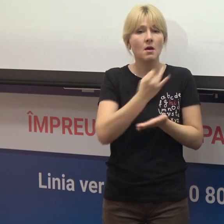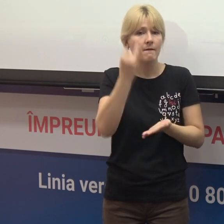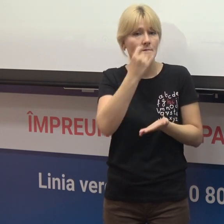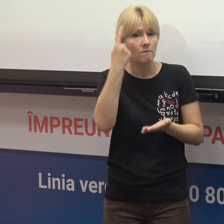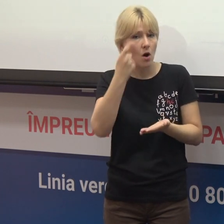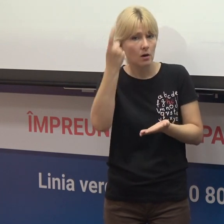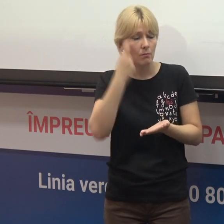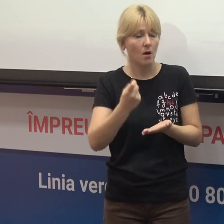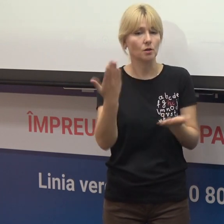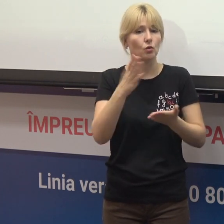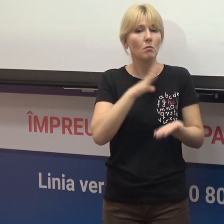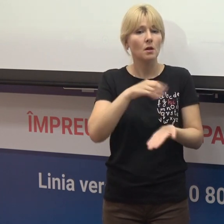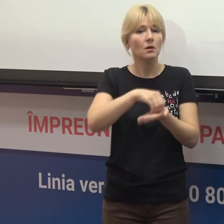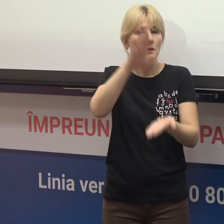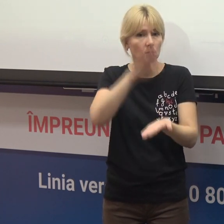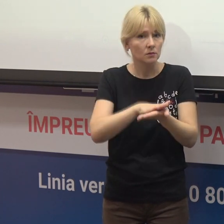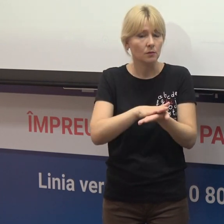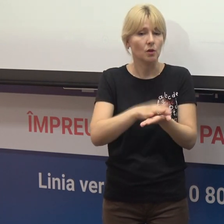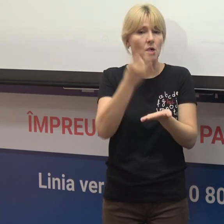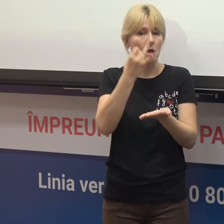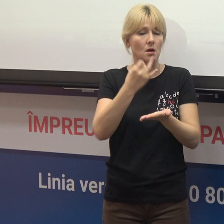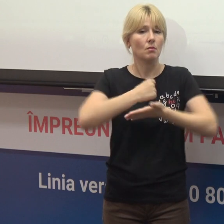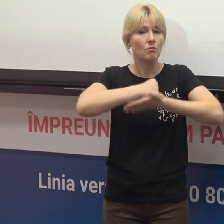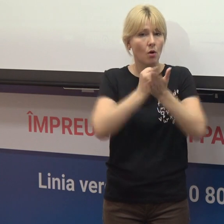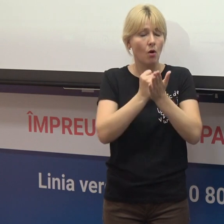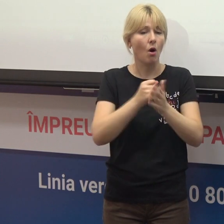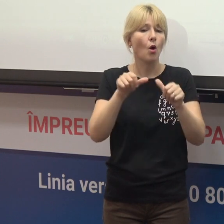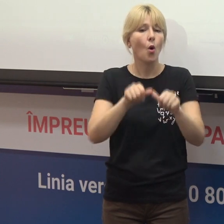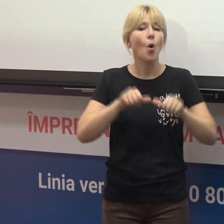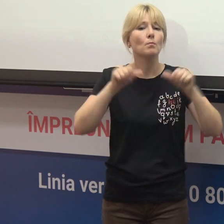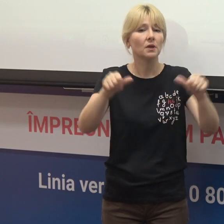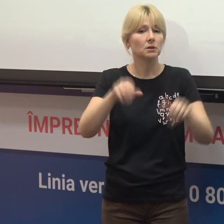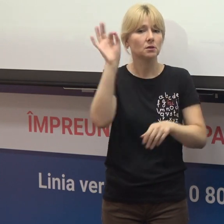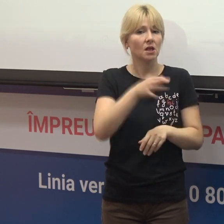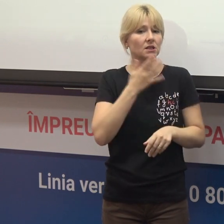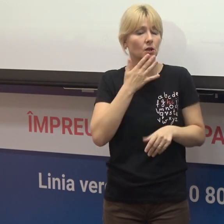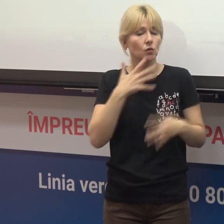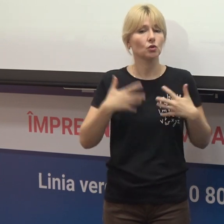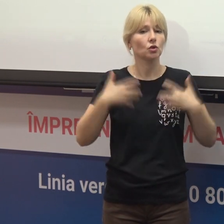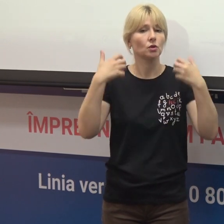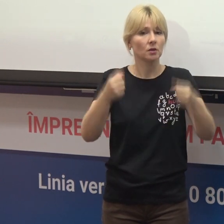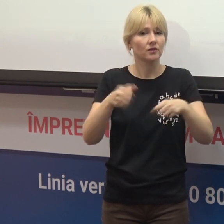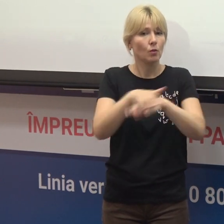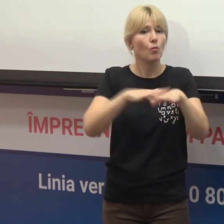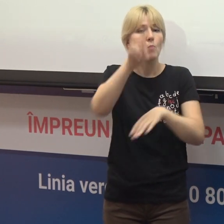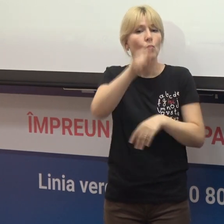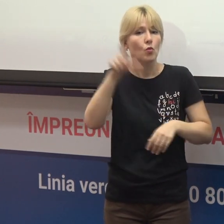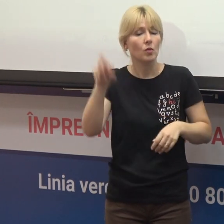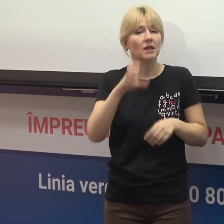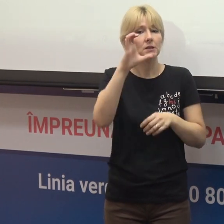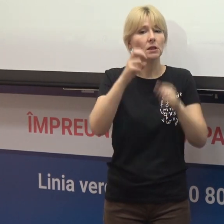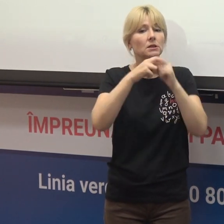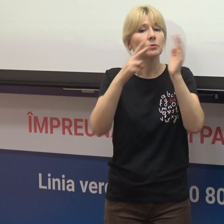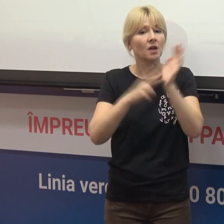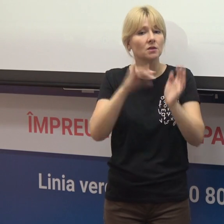fost prestabilite prin hotărârea Comisiei Naționale Extraordinare de Sănătate Publică numărul 57 din 17